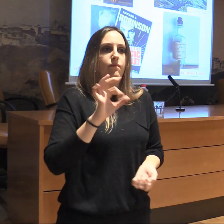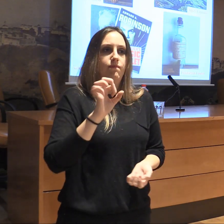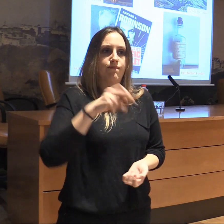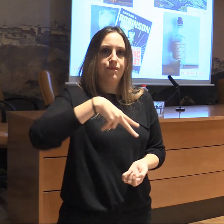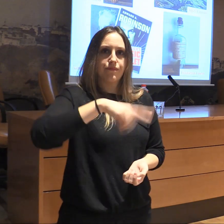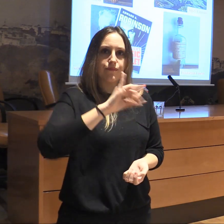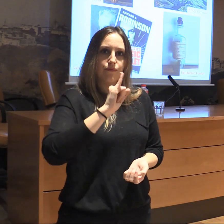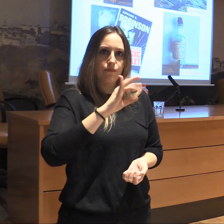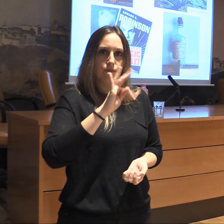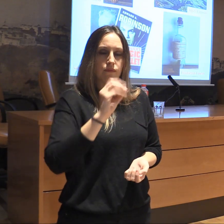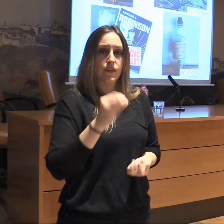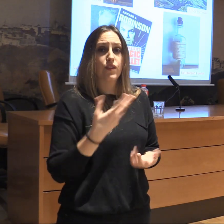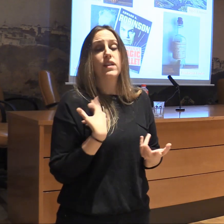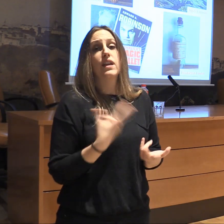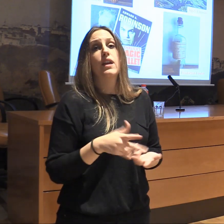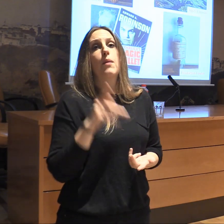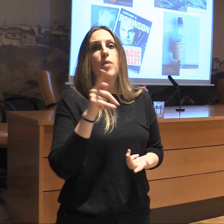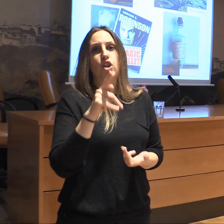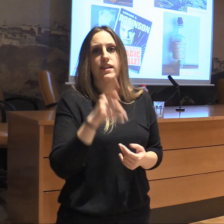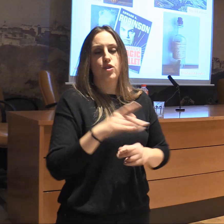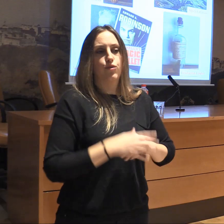potasio. Esto